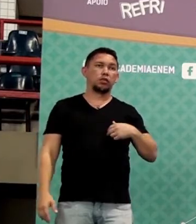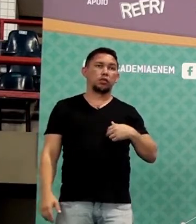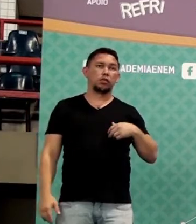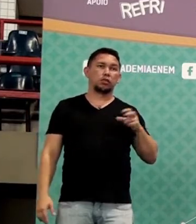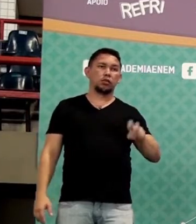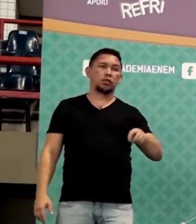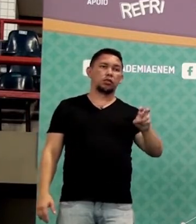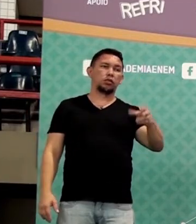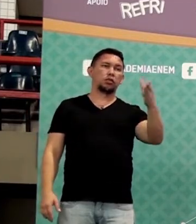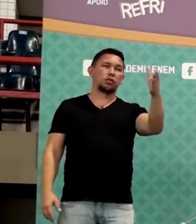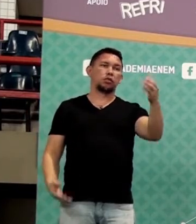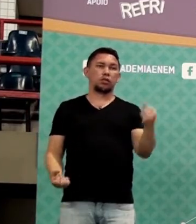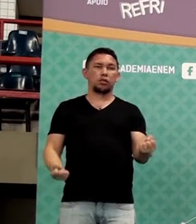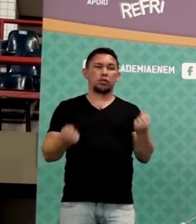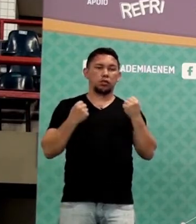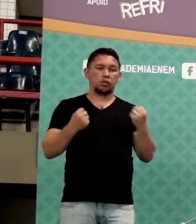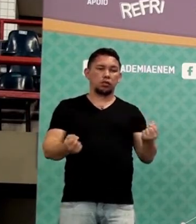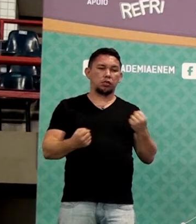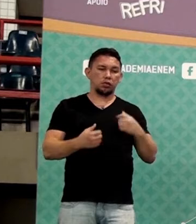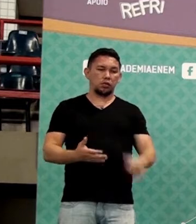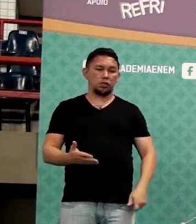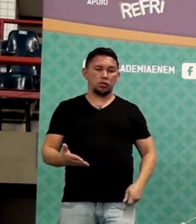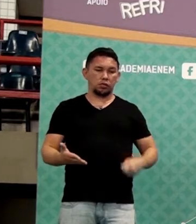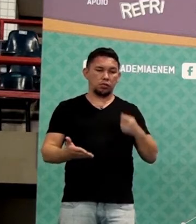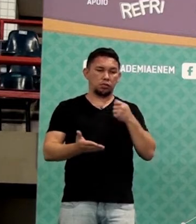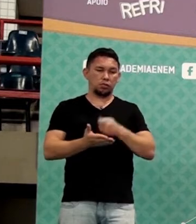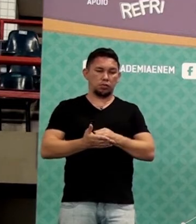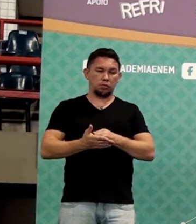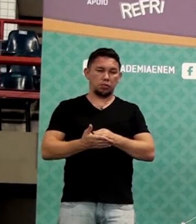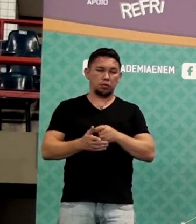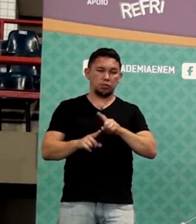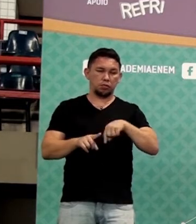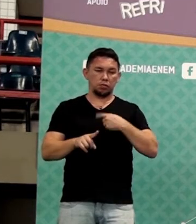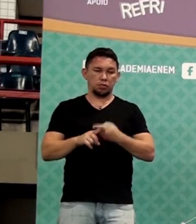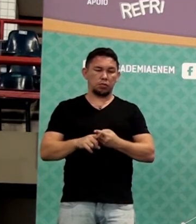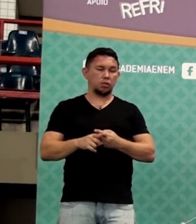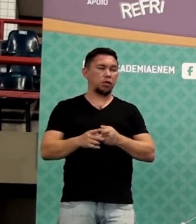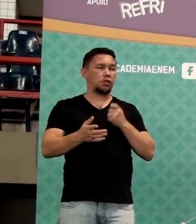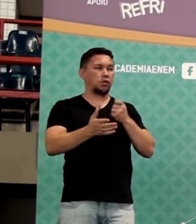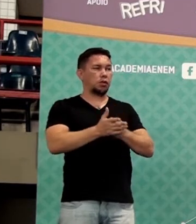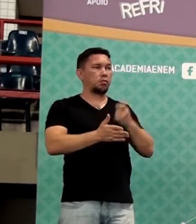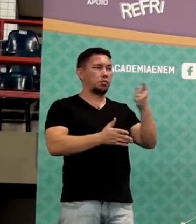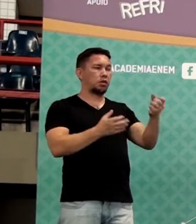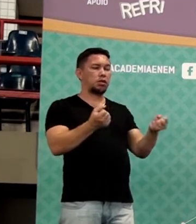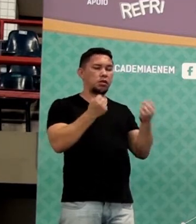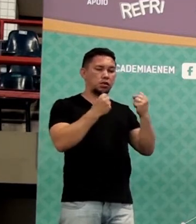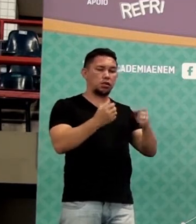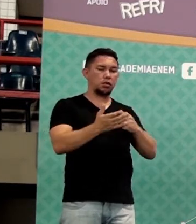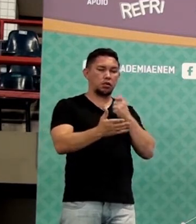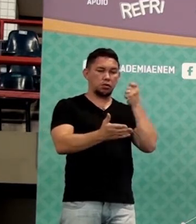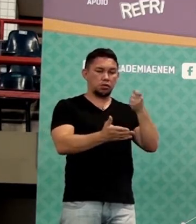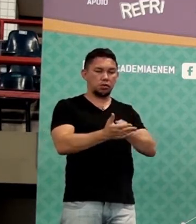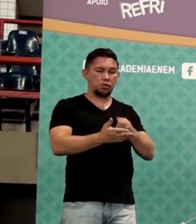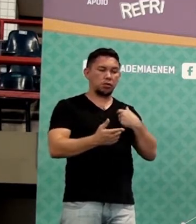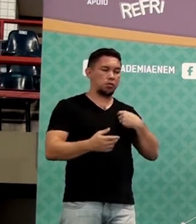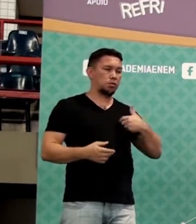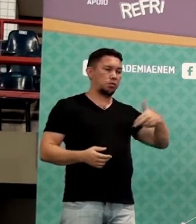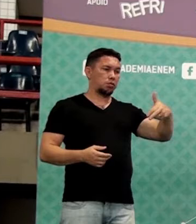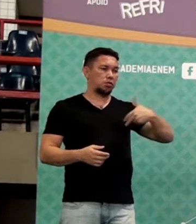ou indo para a academia. Pagou a taxa de entrega e ainda vai pagar a academia e ainda vai pagar o